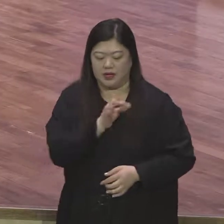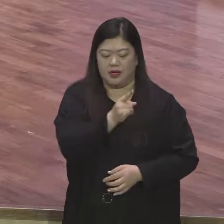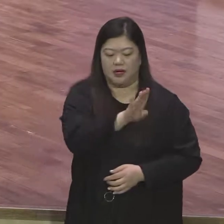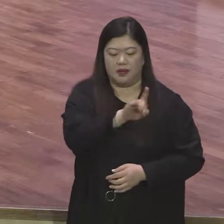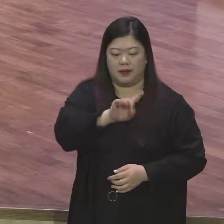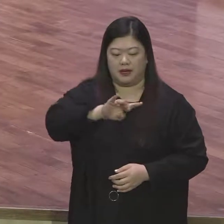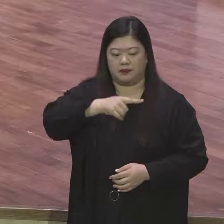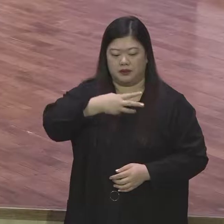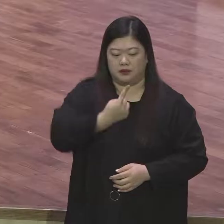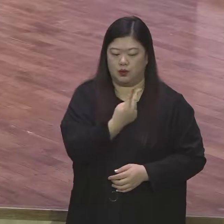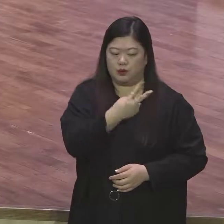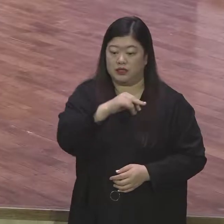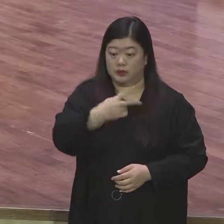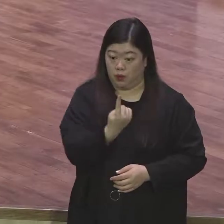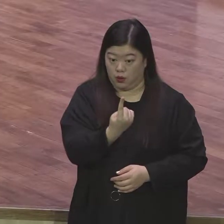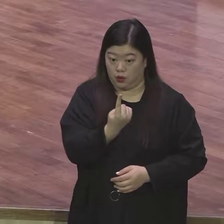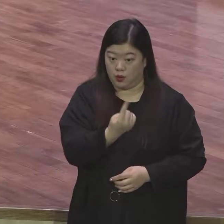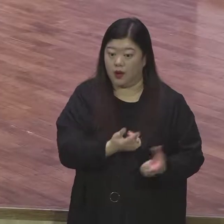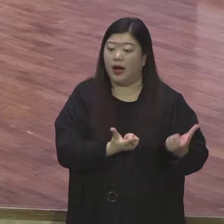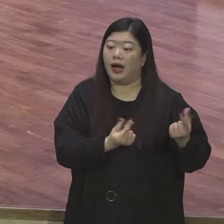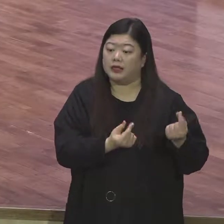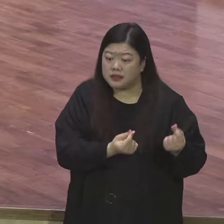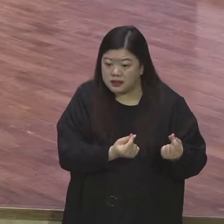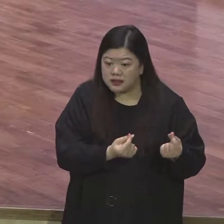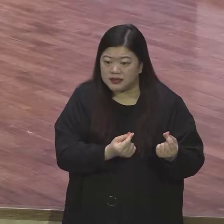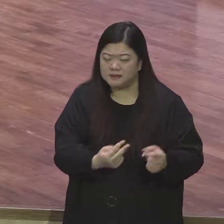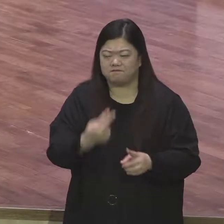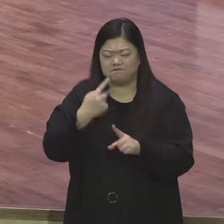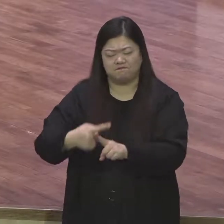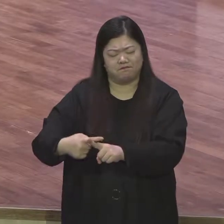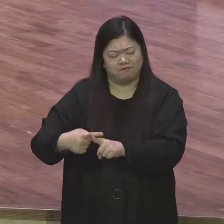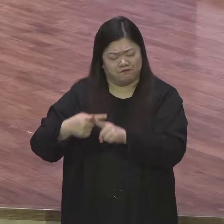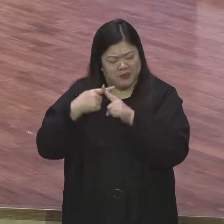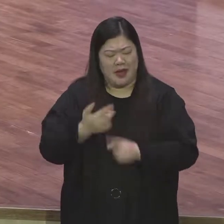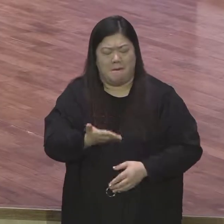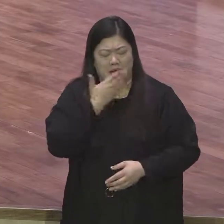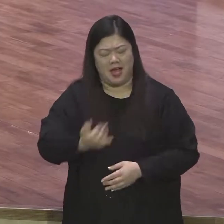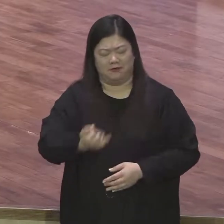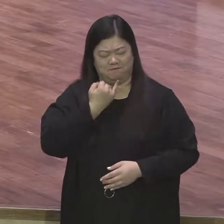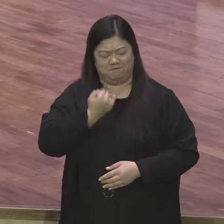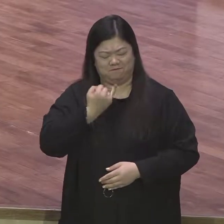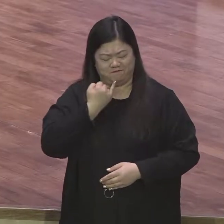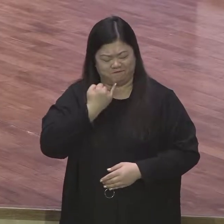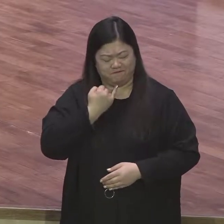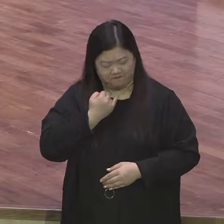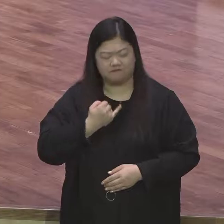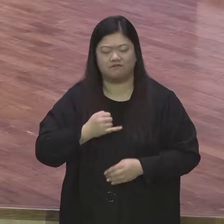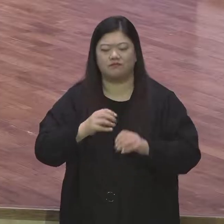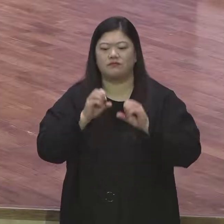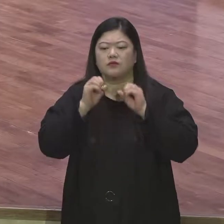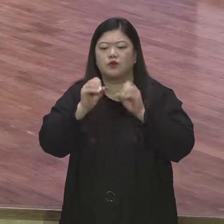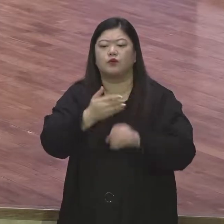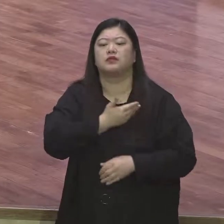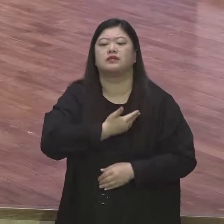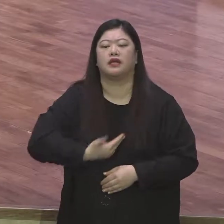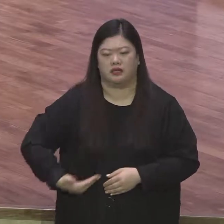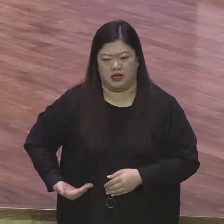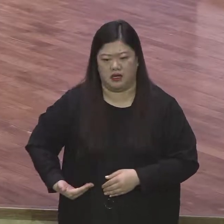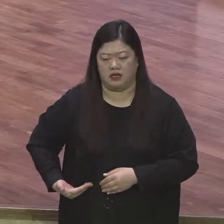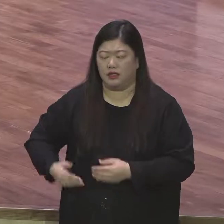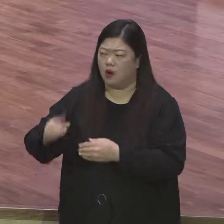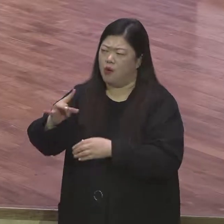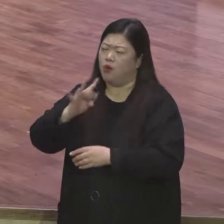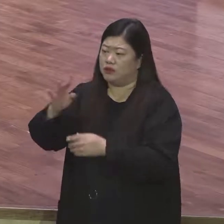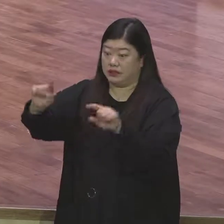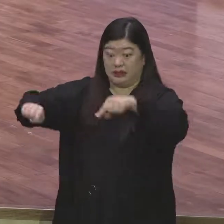디도와 같은 생명건 동역자들이 되어져서 정말 생명 살리는 오직 여호와의